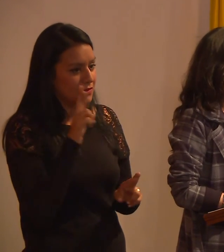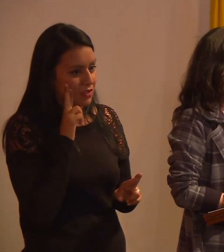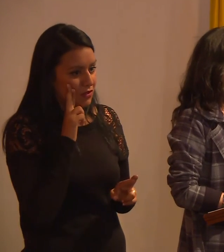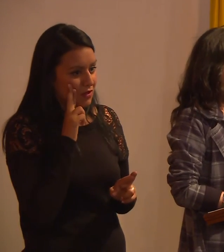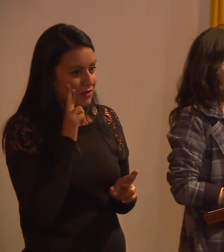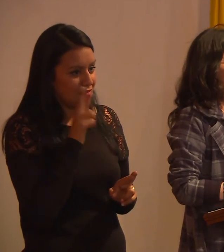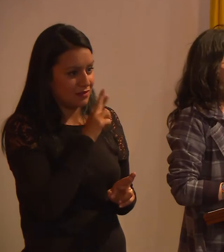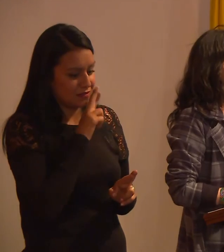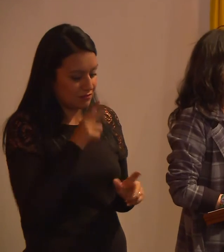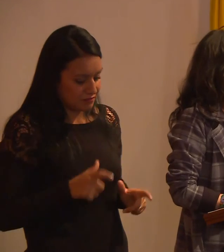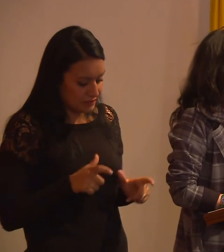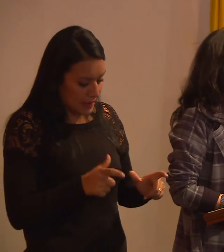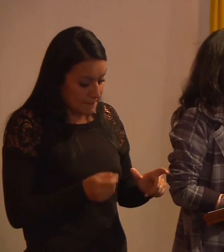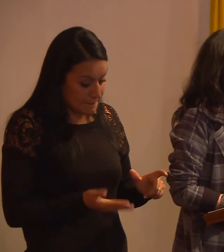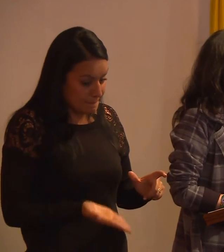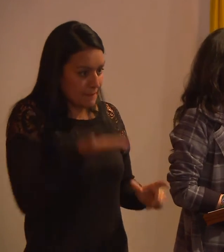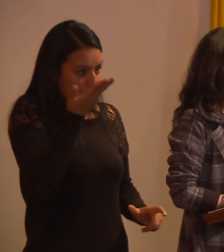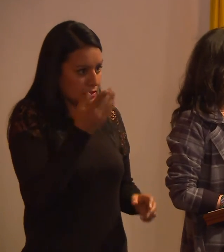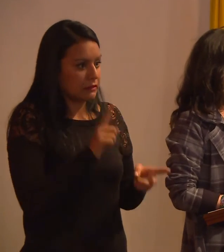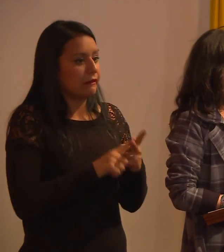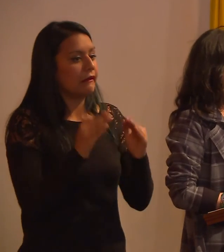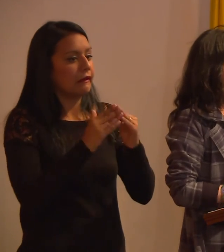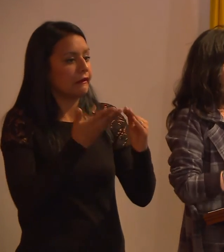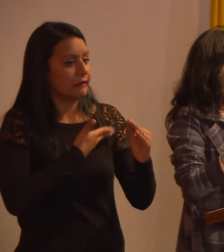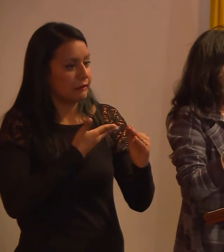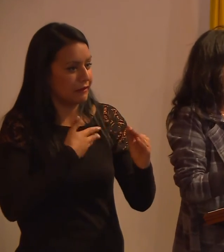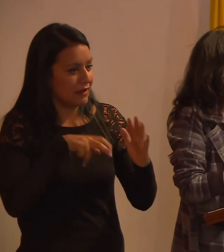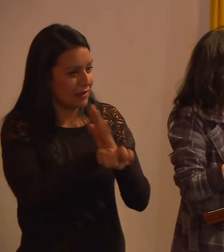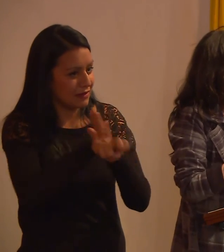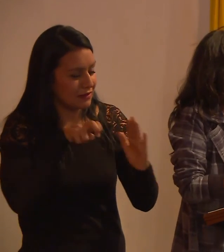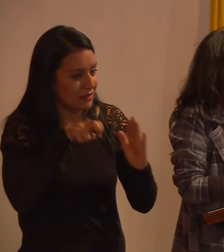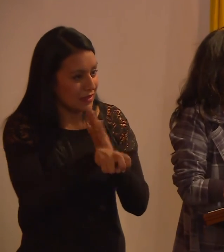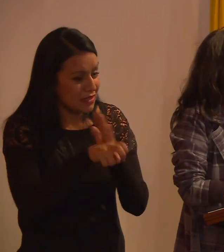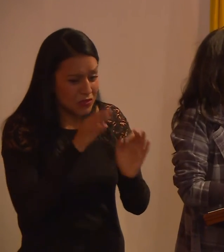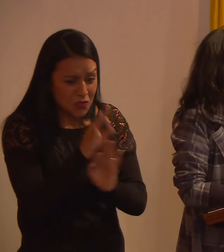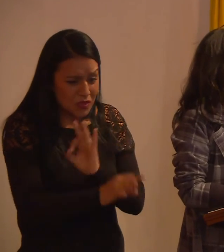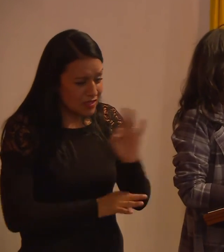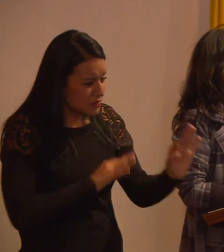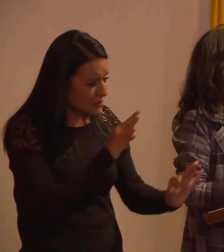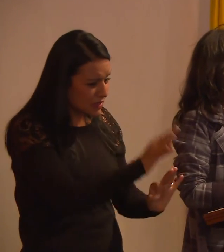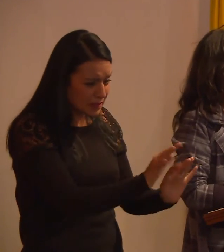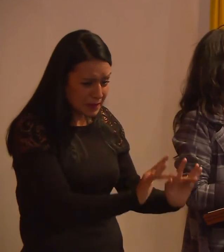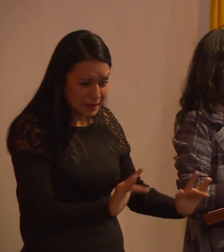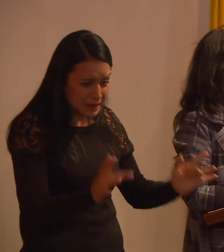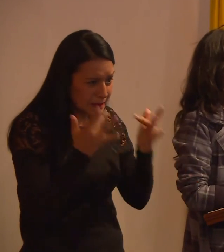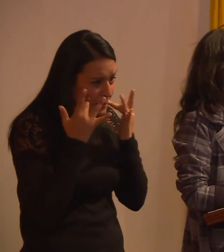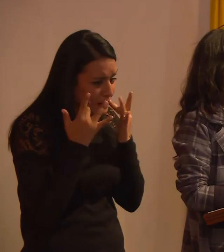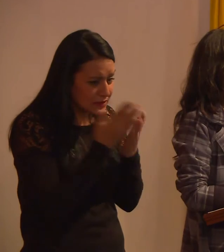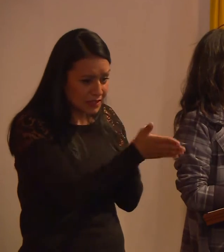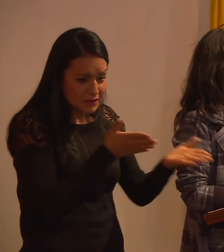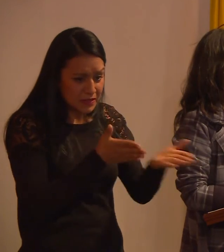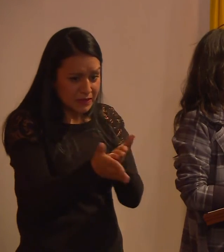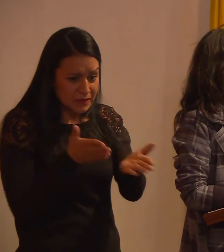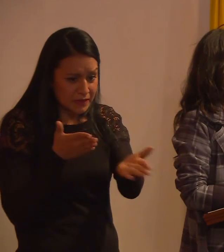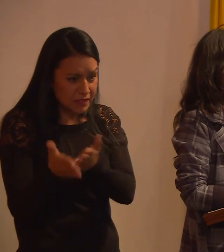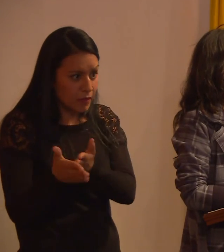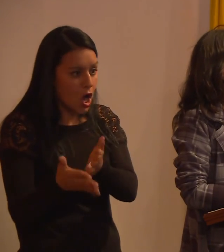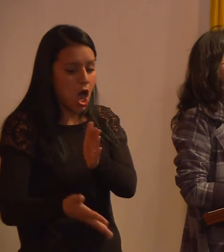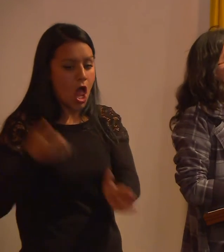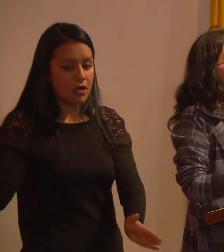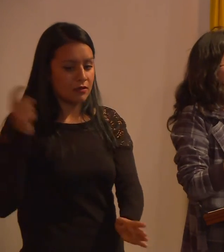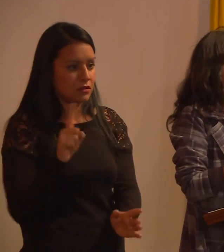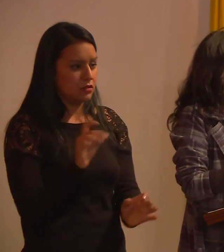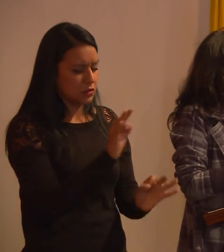restaurante, la casa maternal, para que podamos mantener todos estos servicios que se están prestando a los